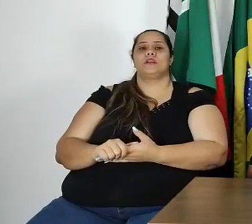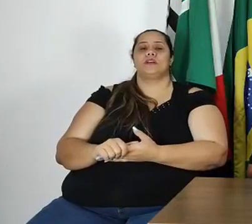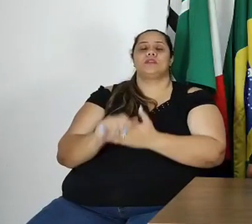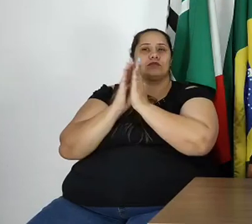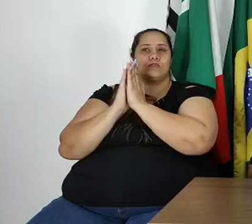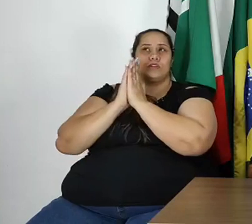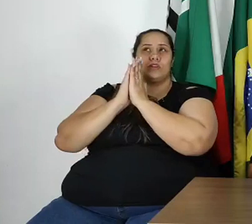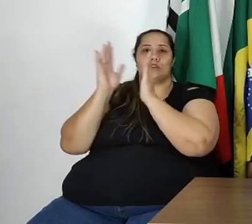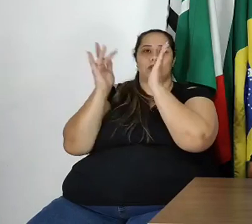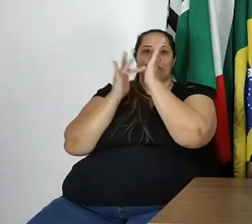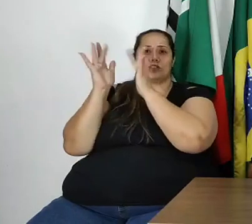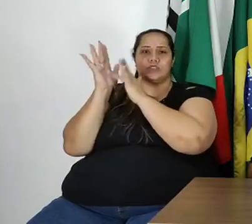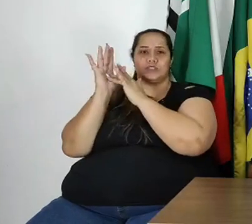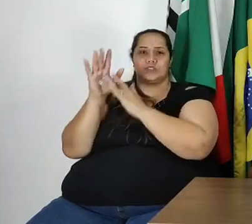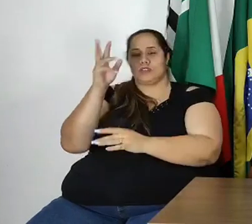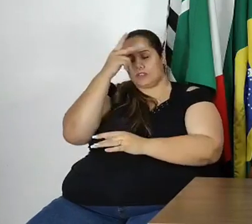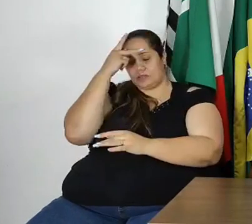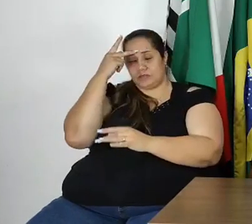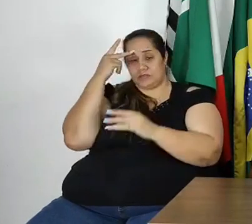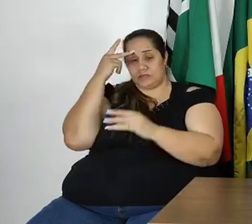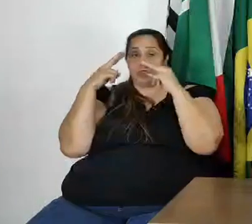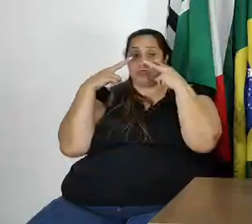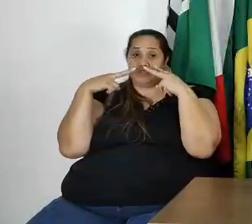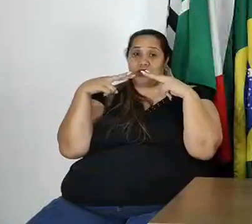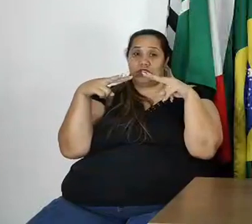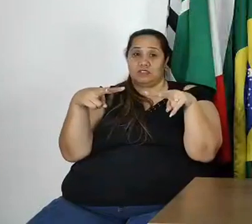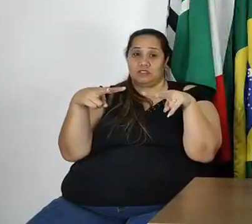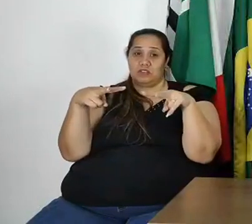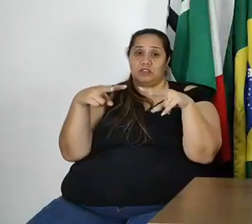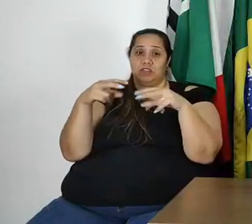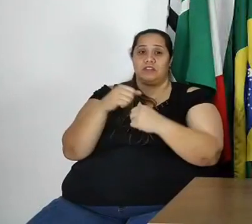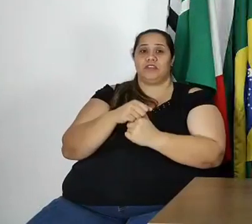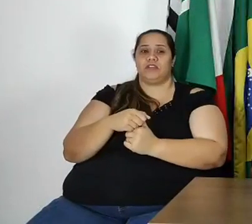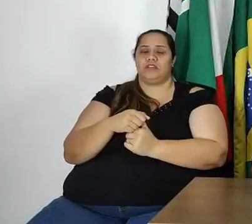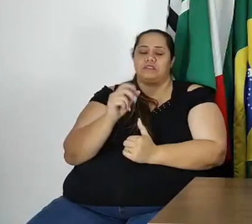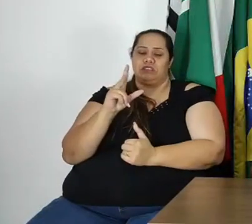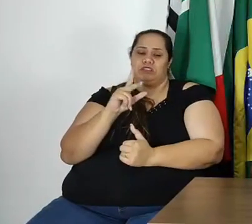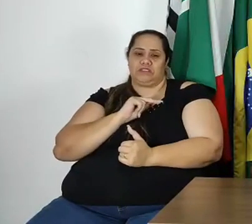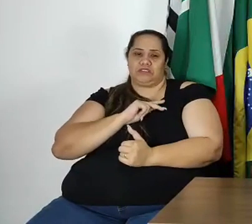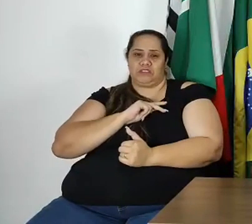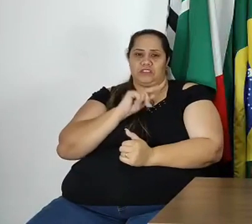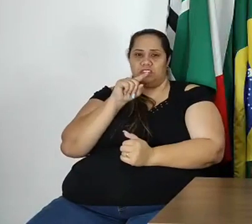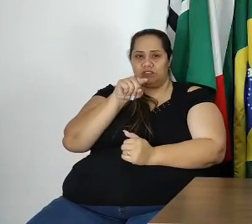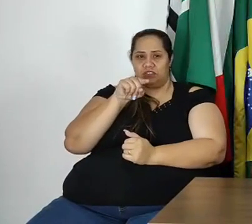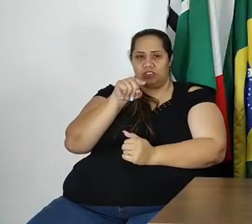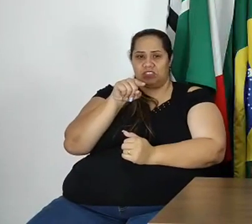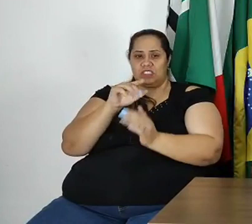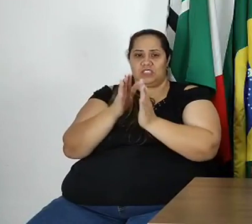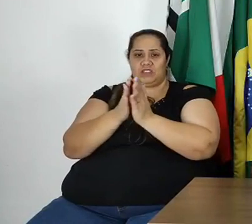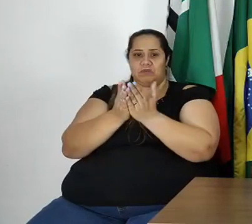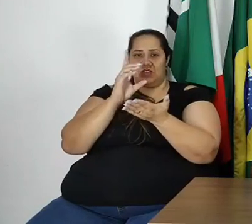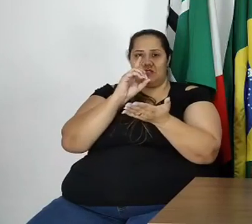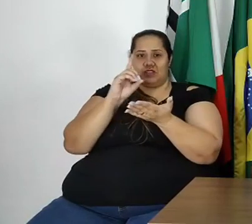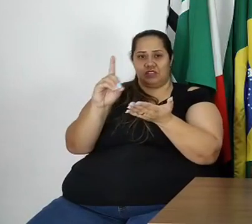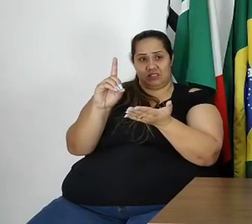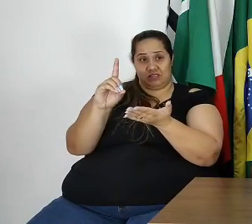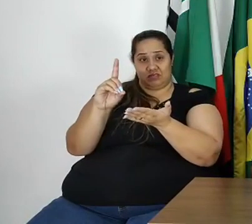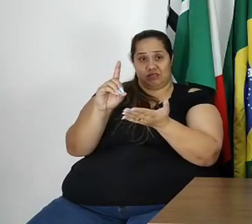te olham ou até falam, porque eu já ouvi de algumas pessoas, nossa, você segue aquele livro